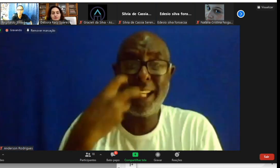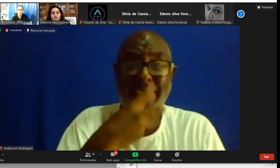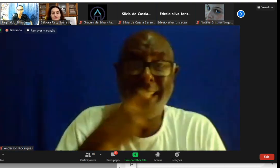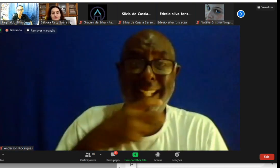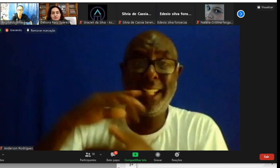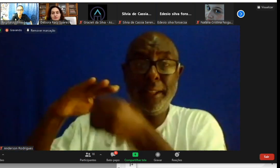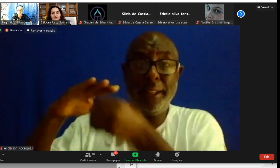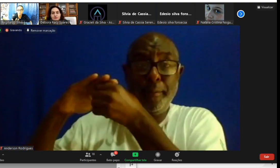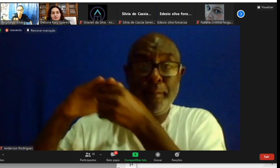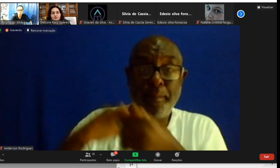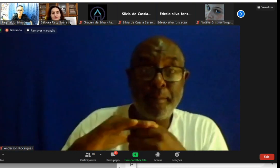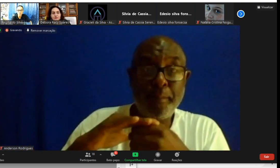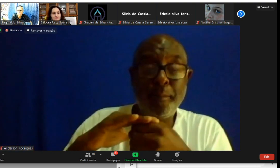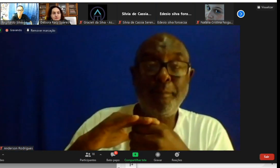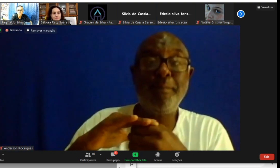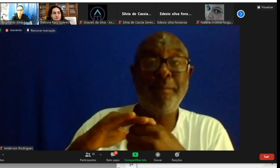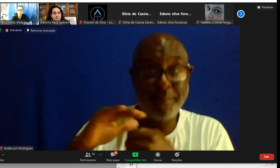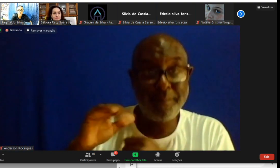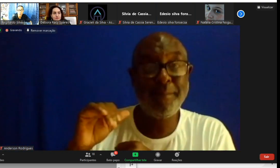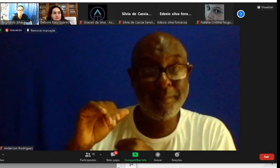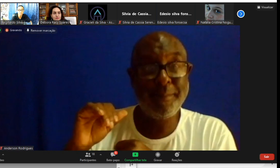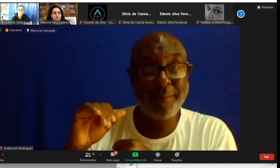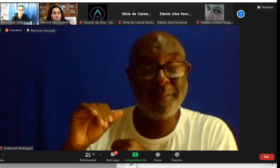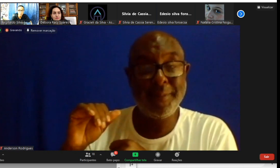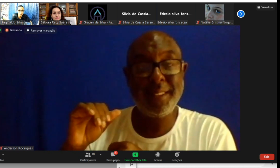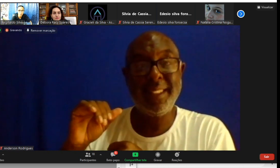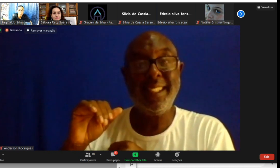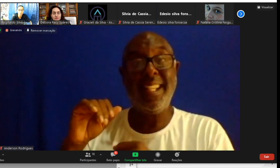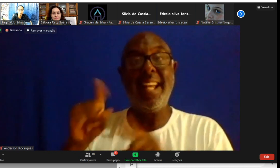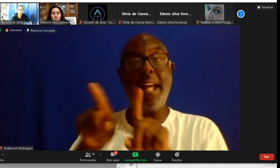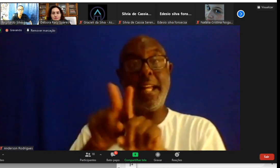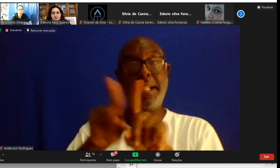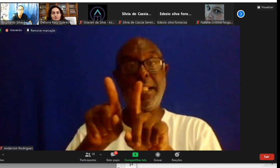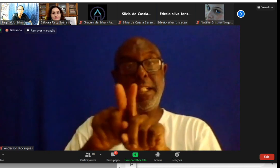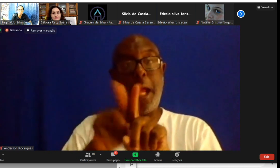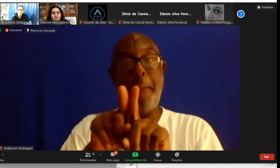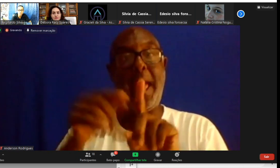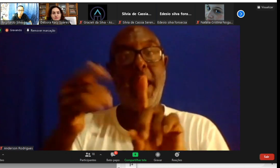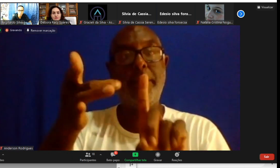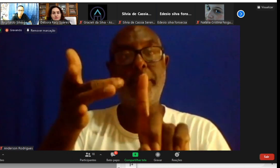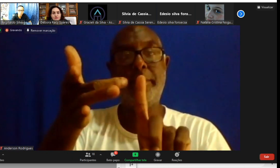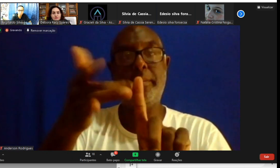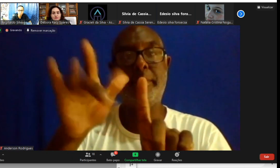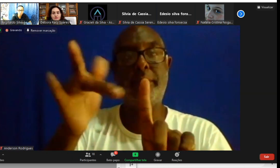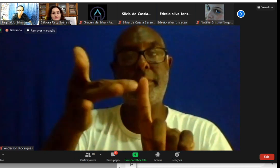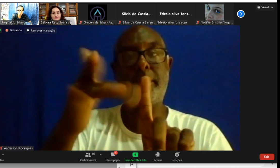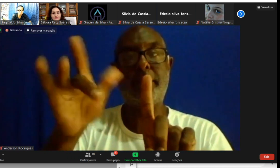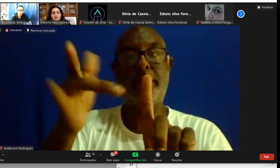que nós tivemos essa história de repressão, fomos reprimidos,